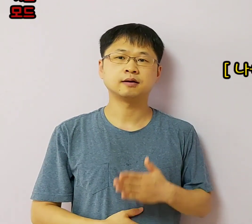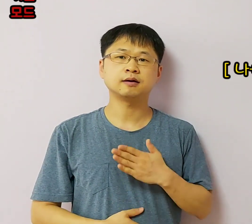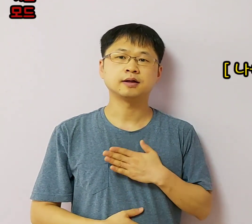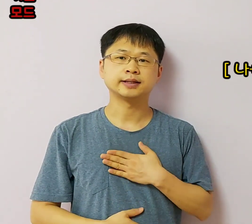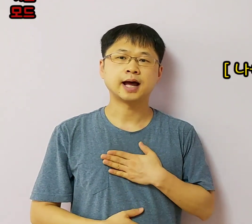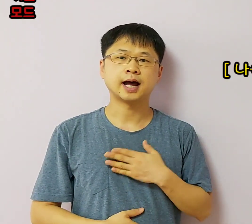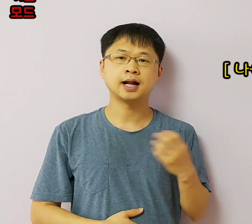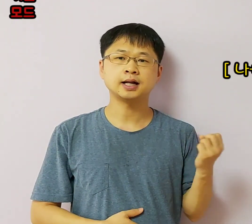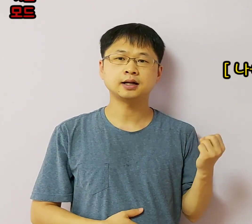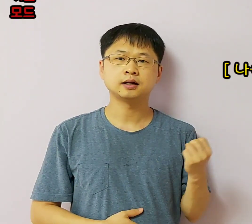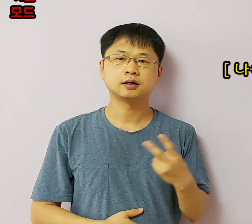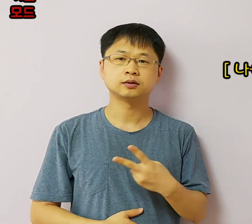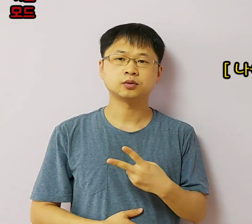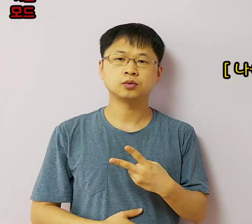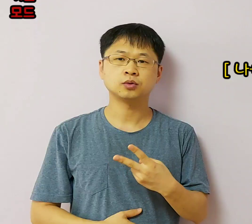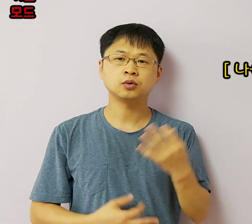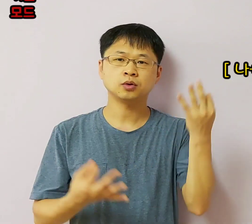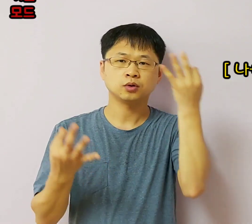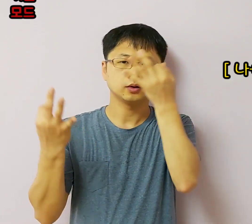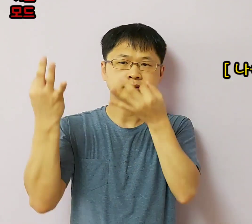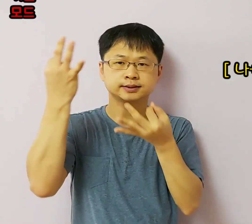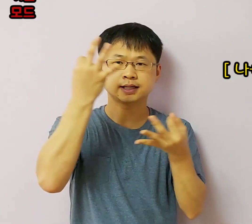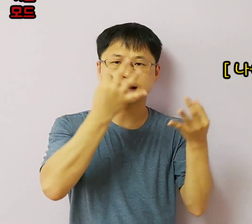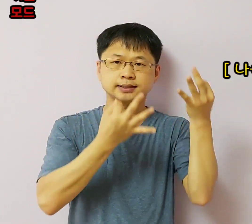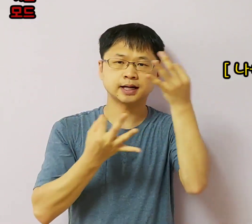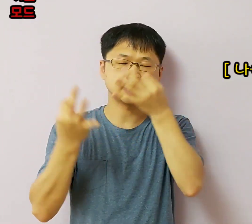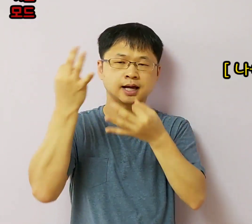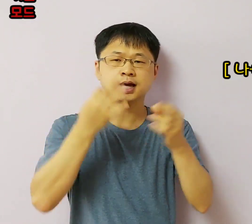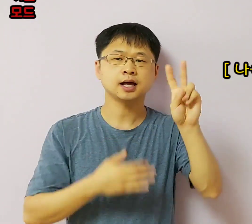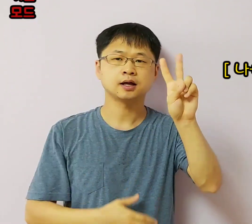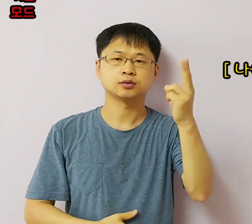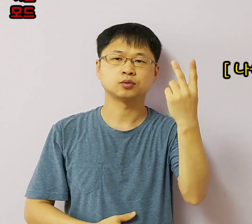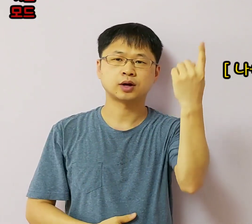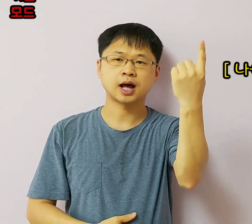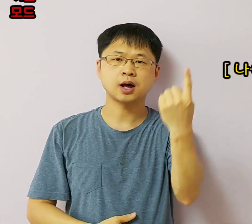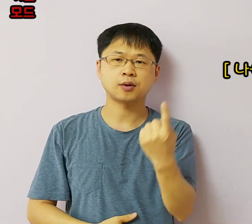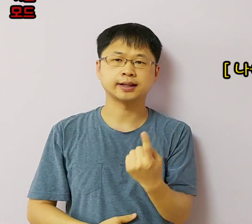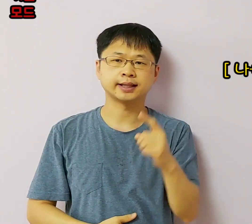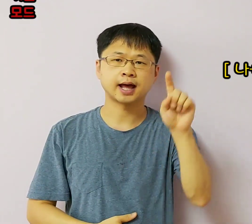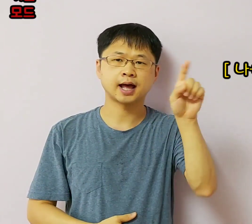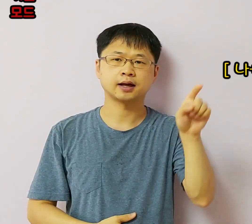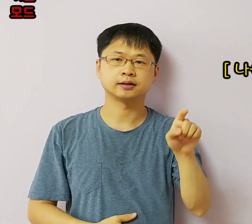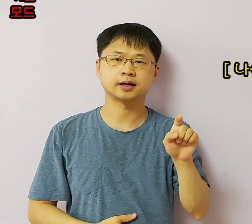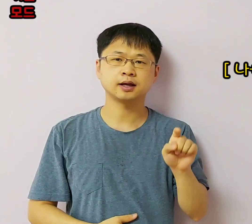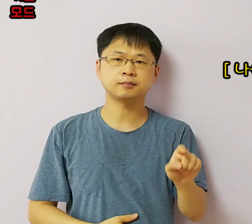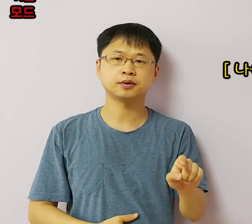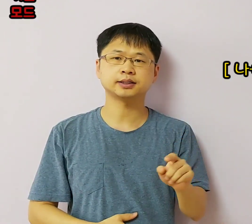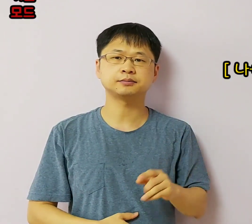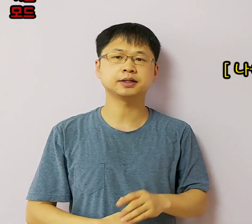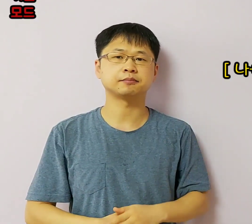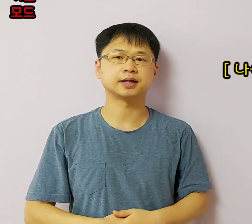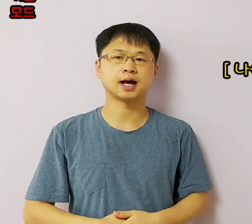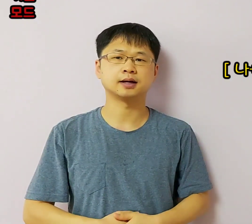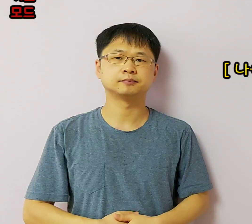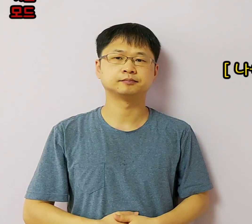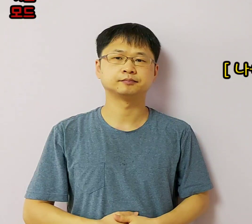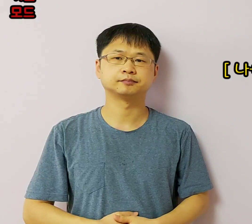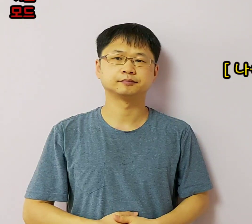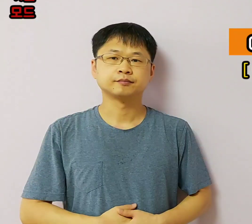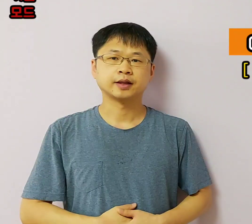그래서 날 또 찾아 돌아왔나 이렇게 표현하시면 됩니다.